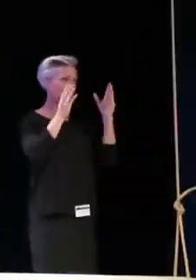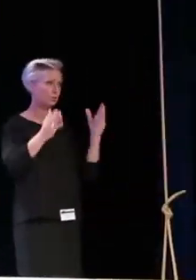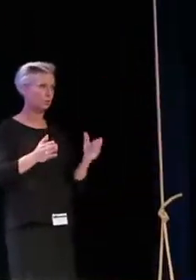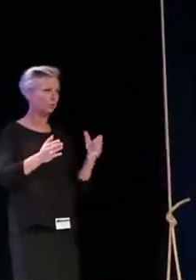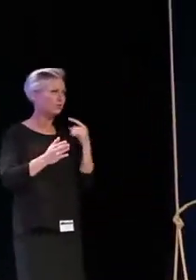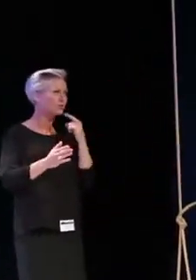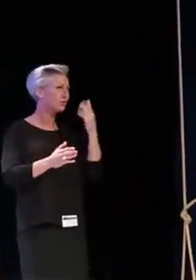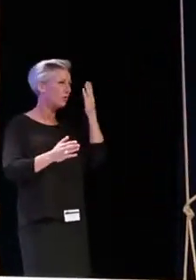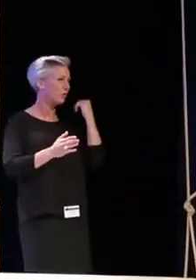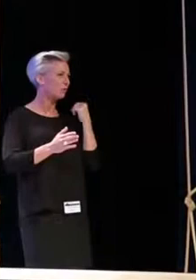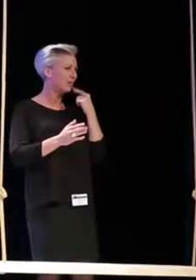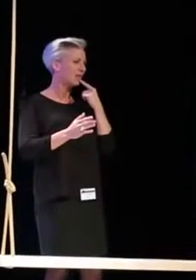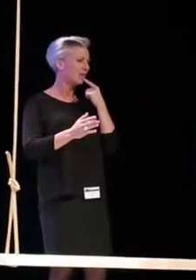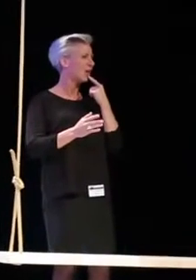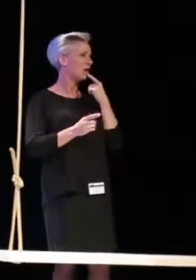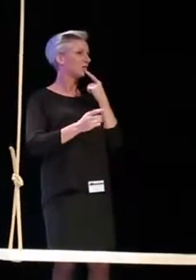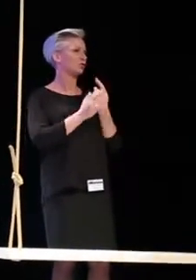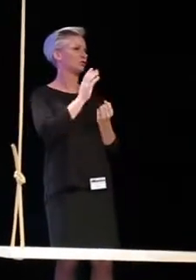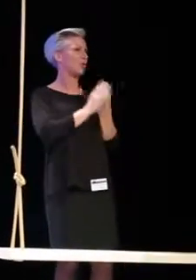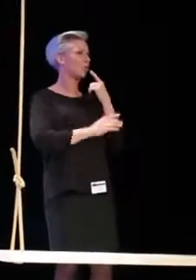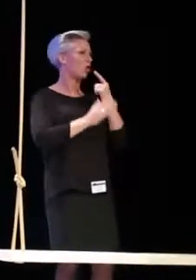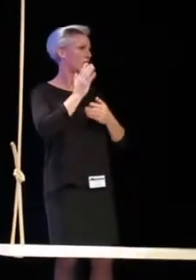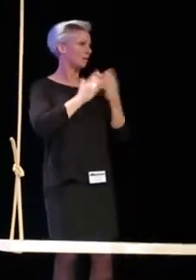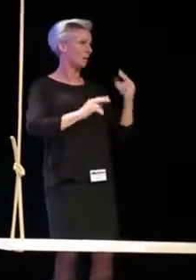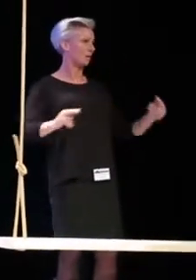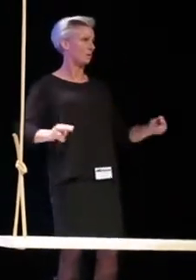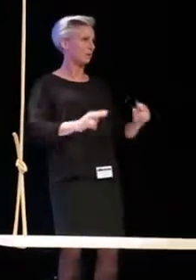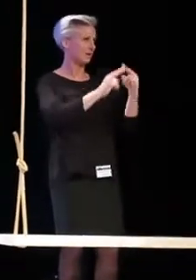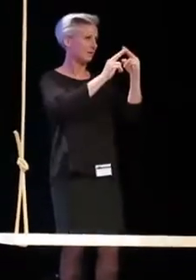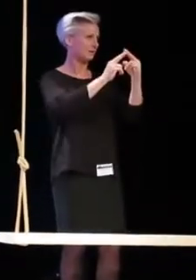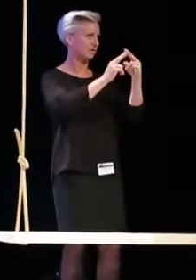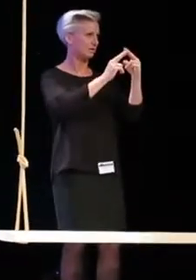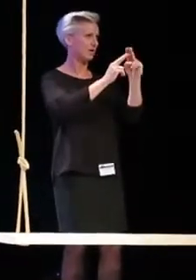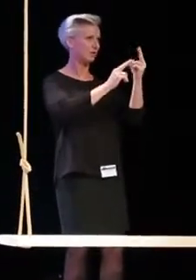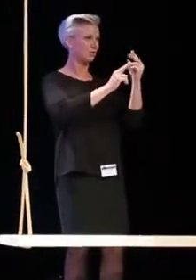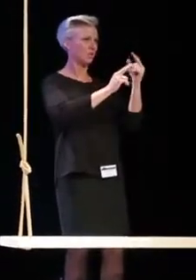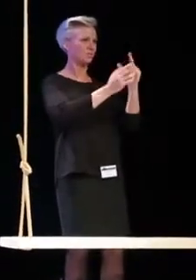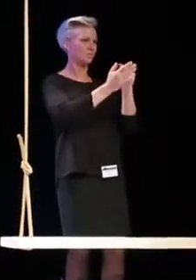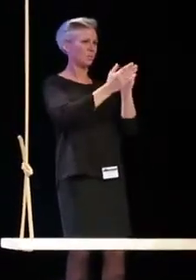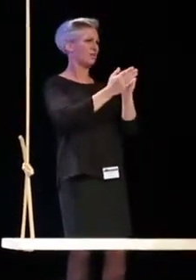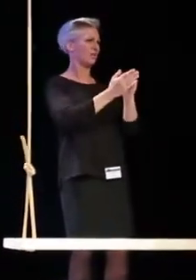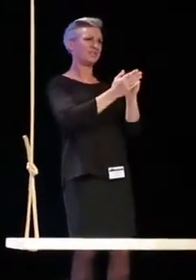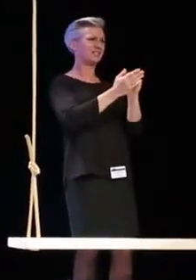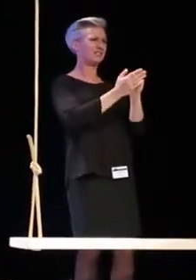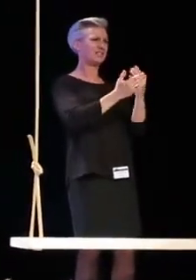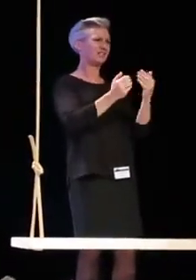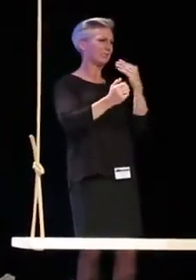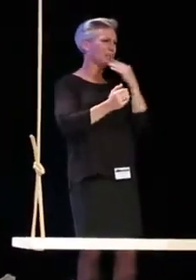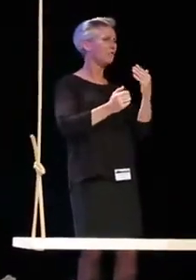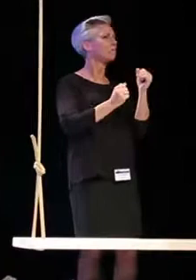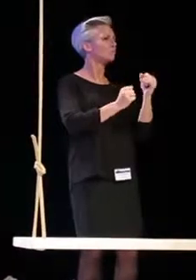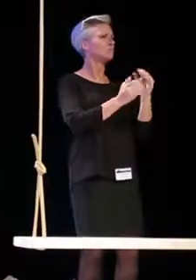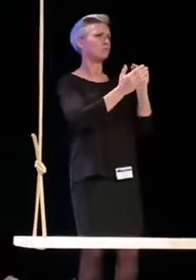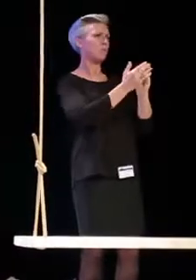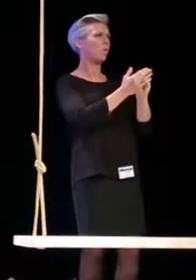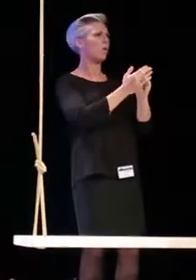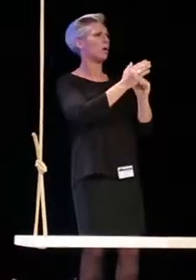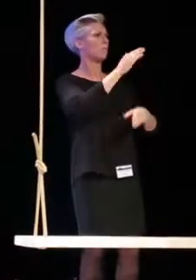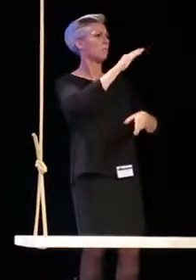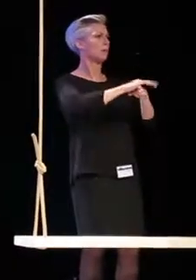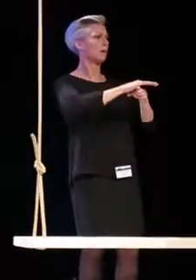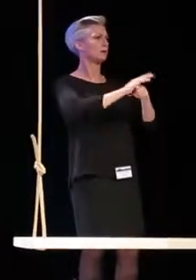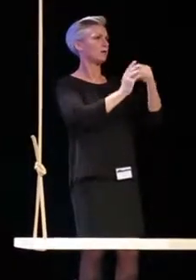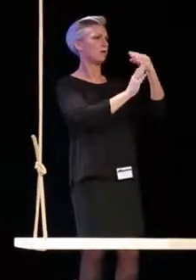ett avtal i Paris sannolikt. Det är något svagt, det är 72 grader. Och frågan är, hur glad ska man vara? Alltså, vad som snackar sig för ett dåligt